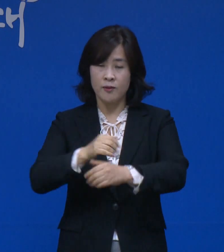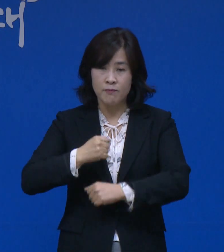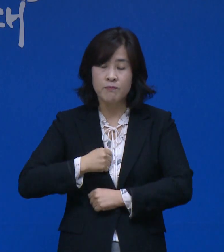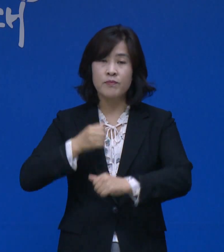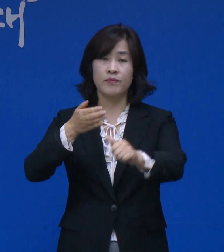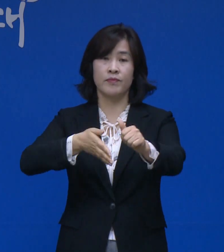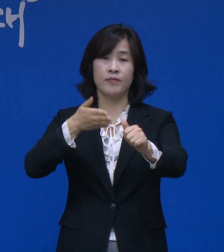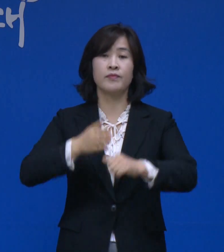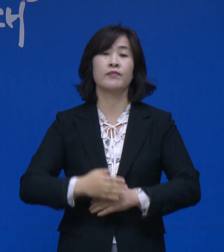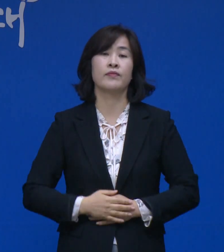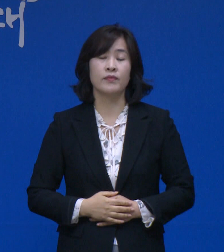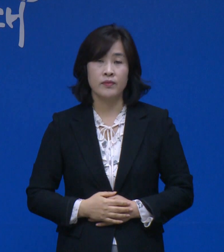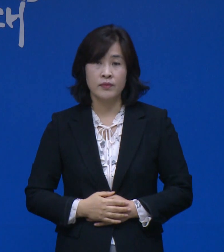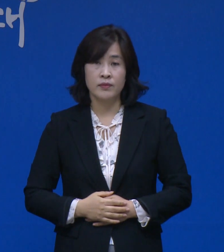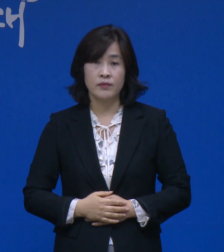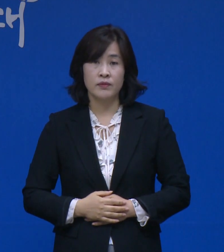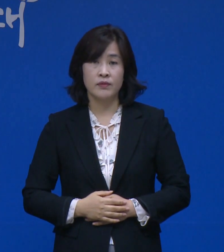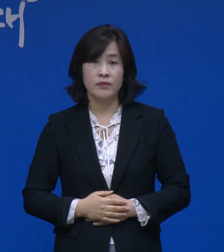의무화해 주시기 바랍니다.